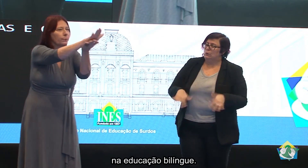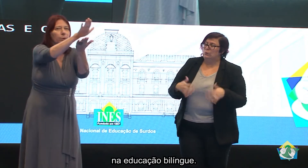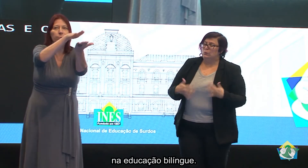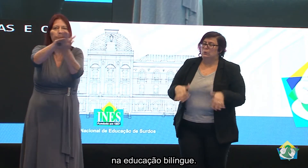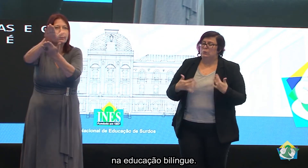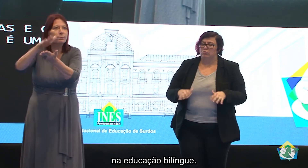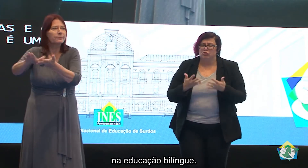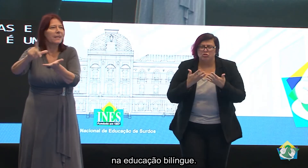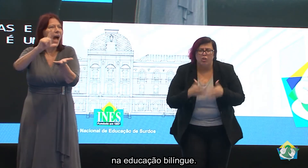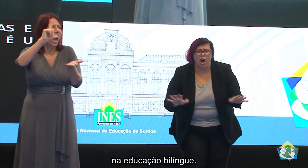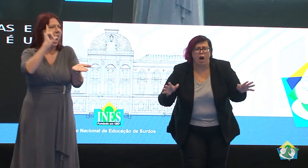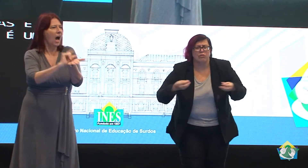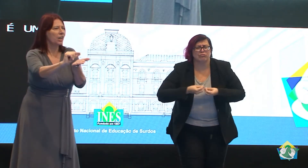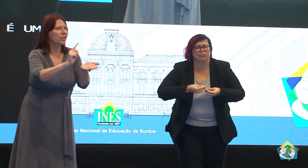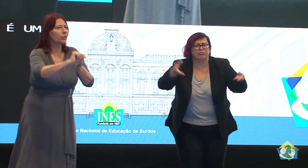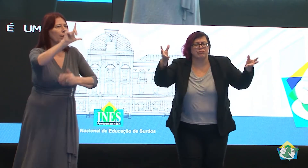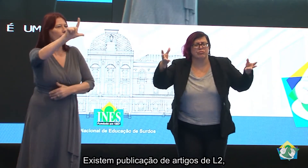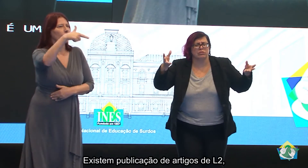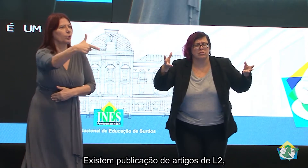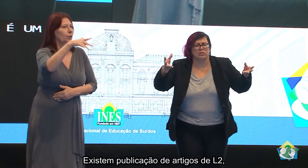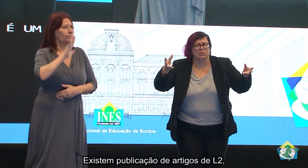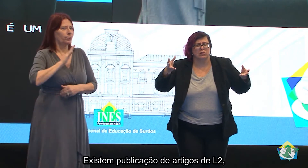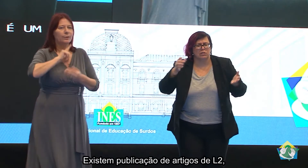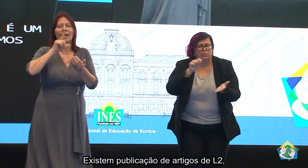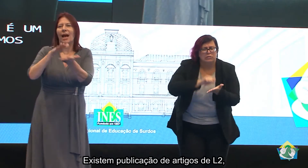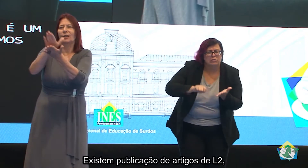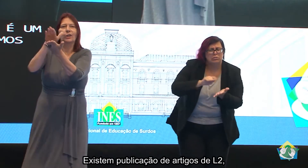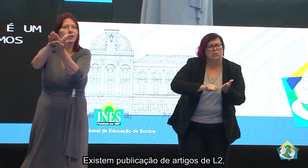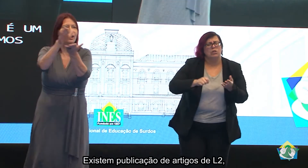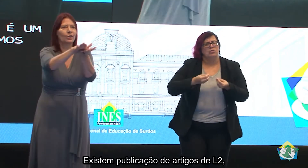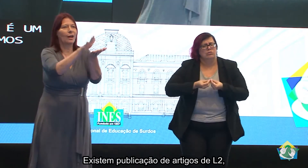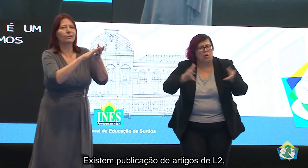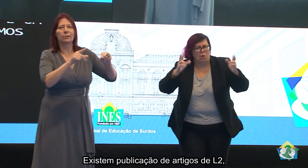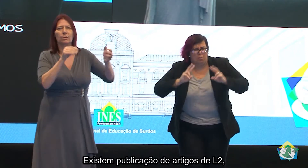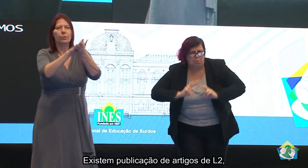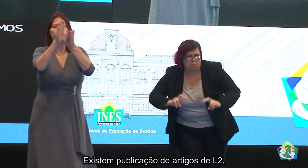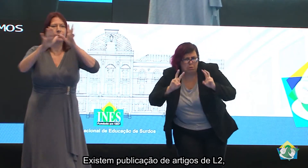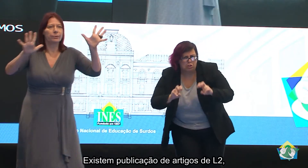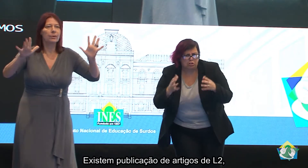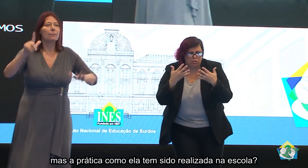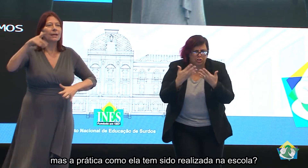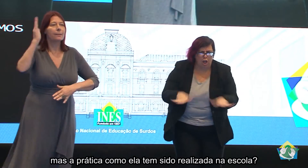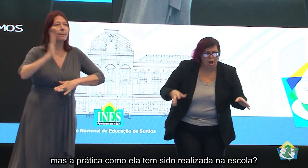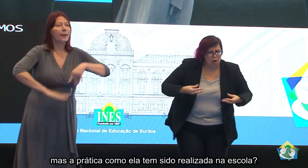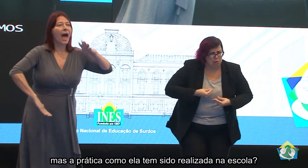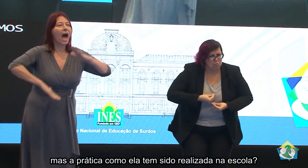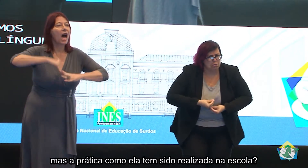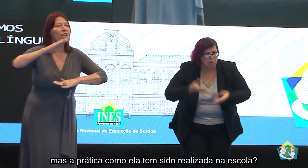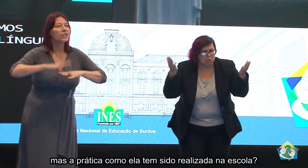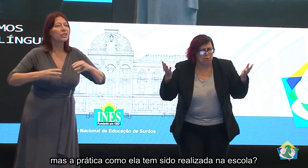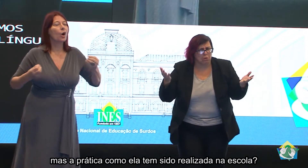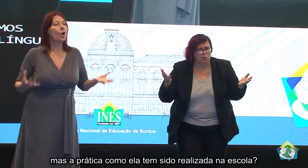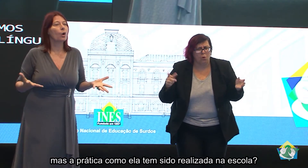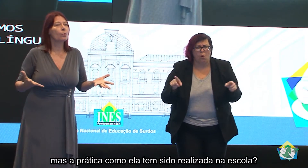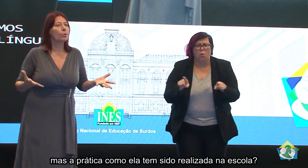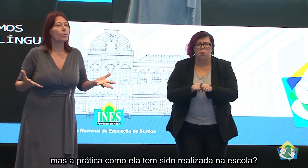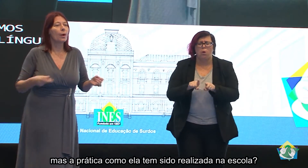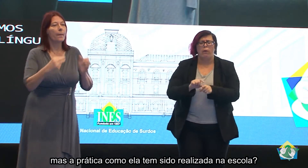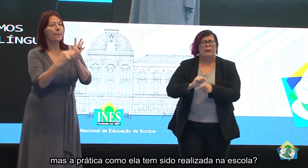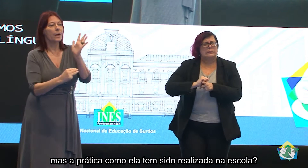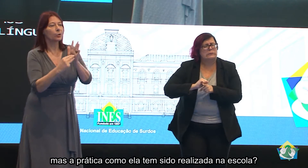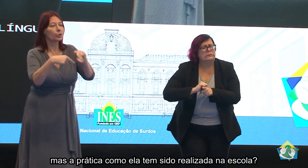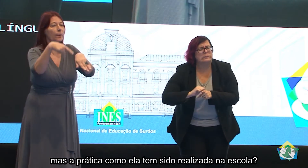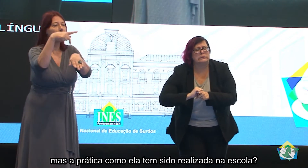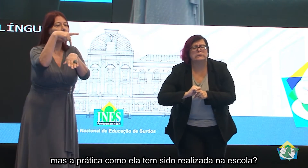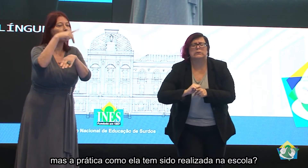na educação bilíngue. Existem publicações de artigos de L2, mas a